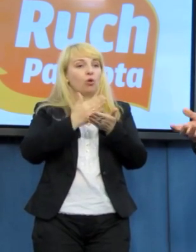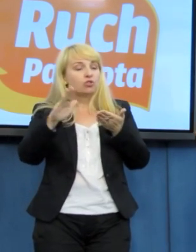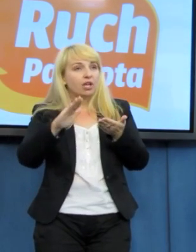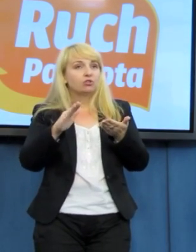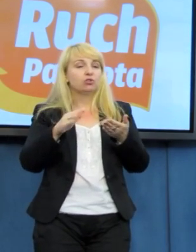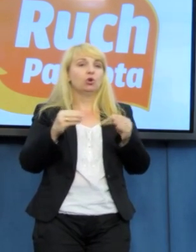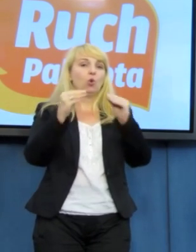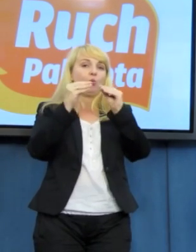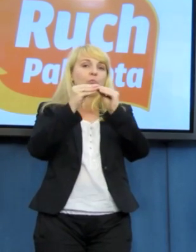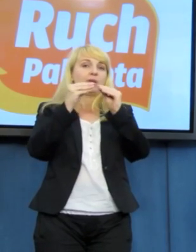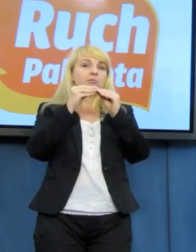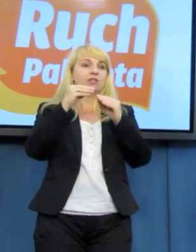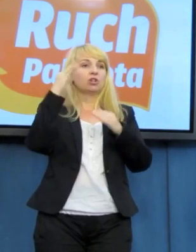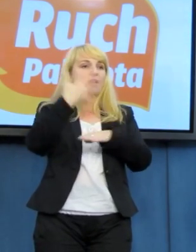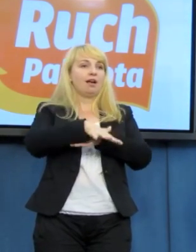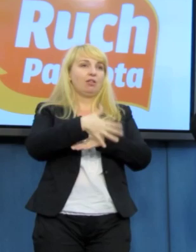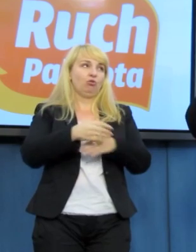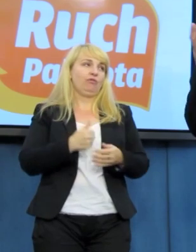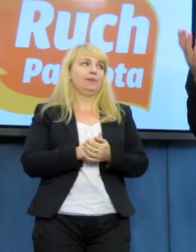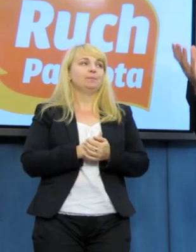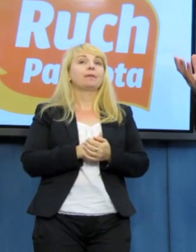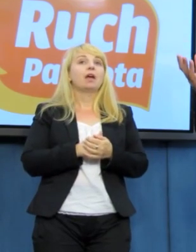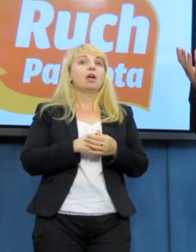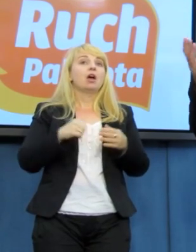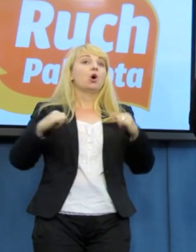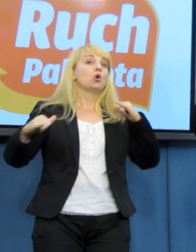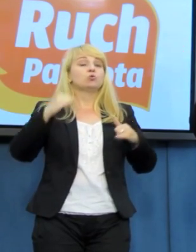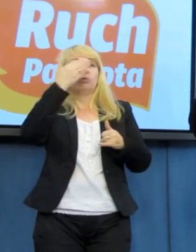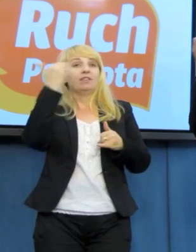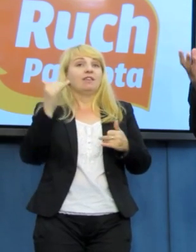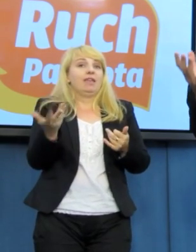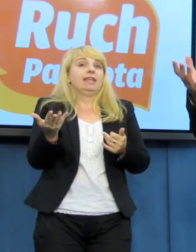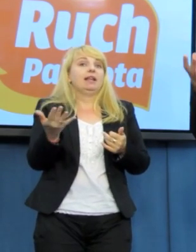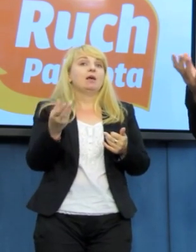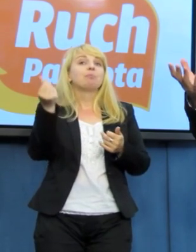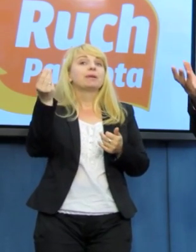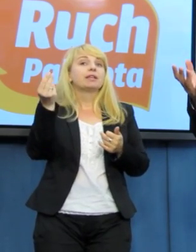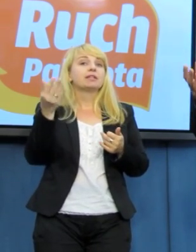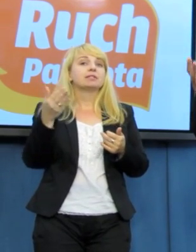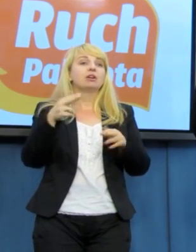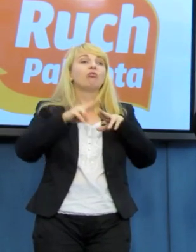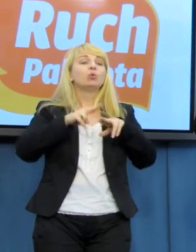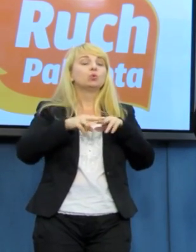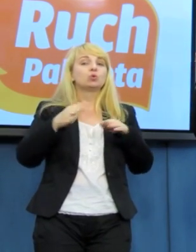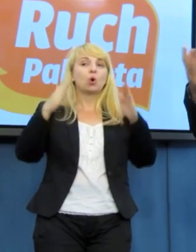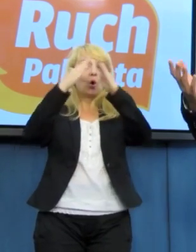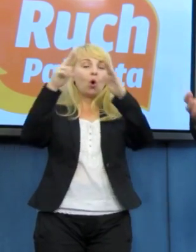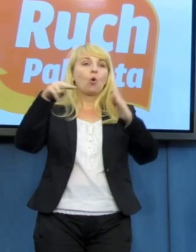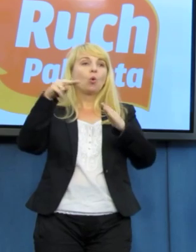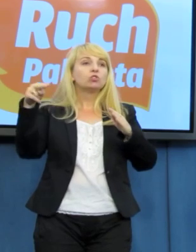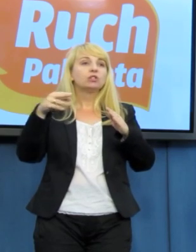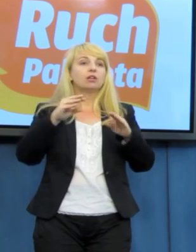kogo płaci i ile pieniędzy. W ogóle rząd nie wie, ile pieniędzy przeznaczone jest z funduszu kościelnego na składki, a